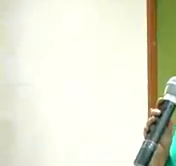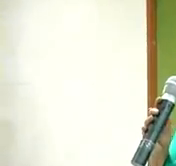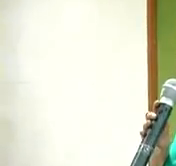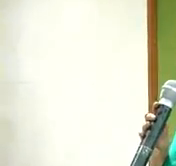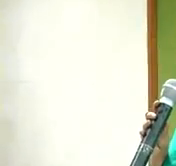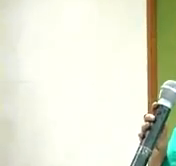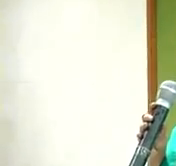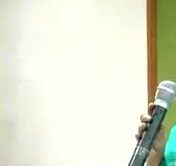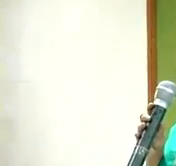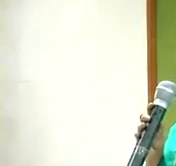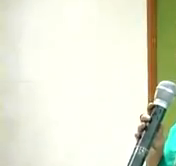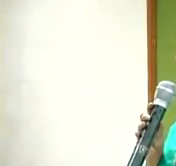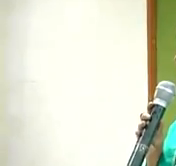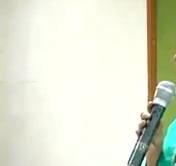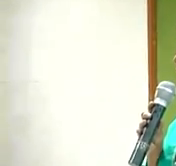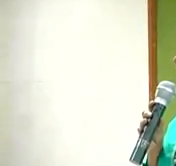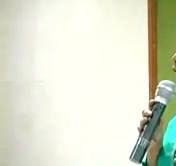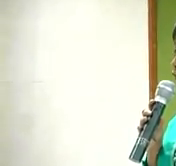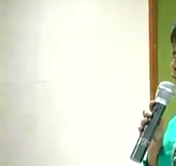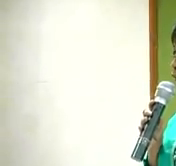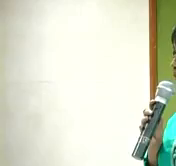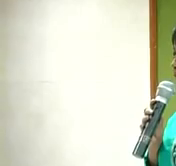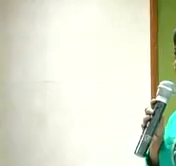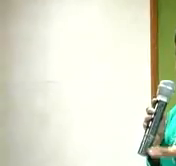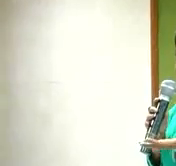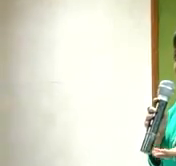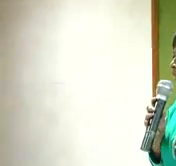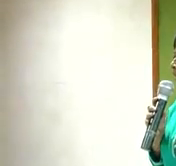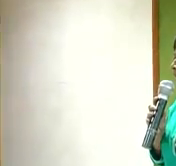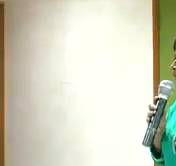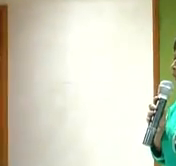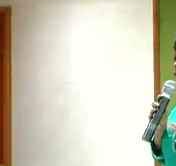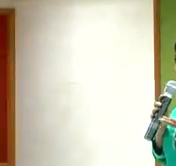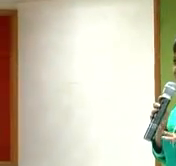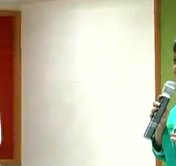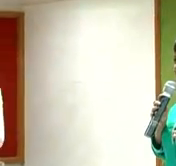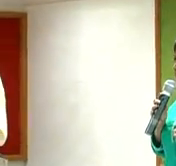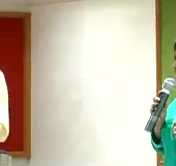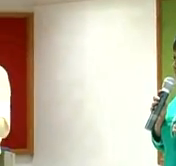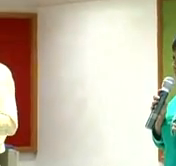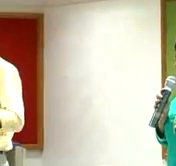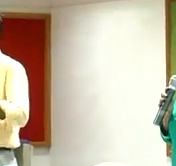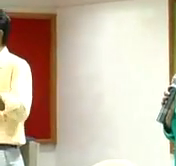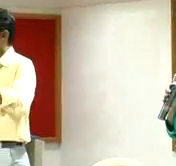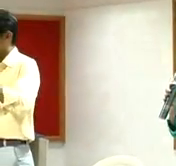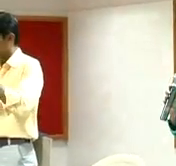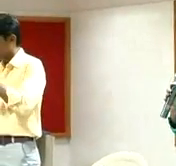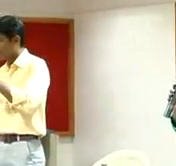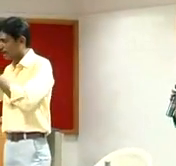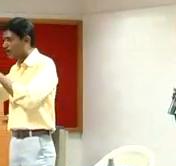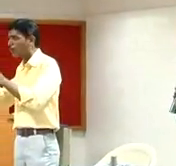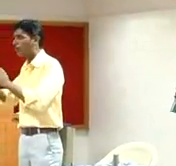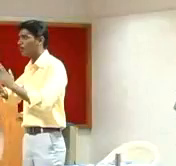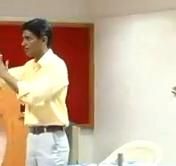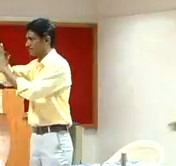रूप से ये अब्यूज कर सकते हैं मेरे को, तो ये एडवांस डायरेक्टिव और नॉमिनेटेड रिप्रेजेंटेटिव क्यों